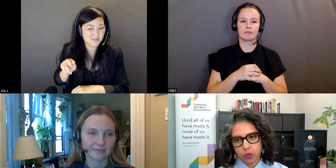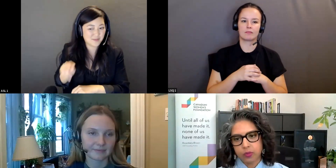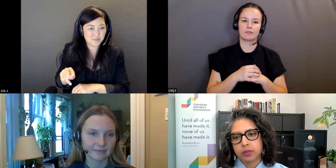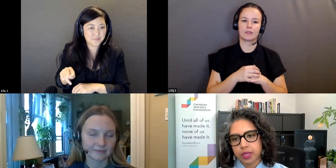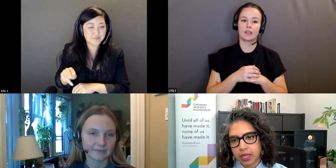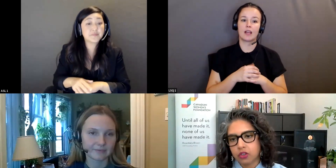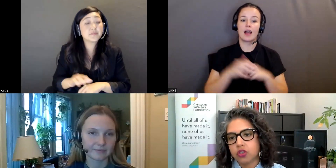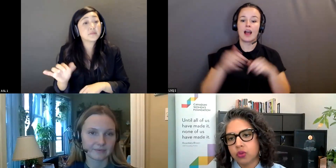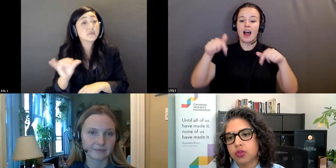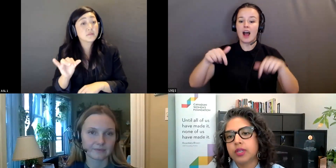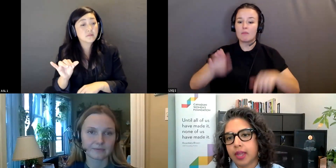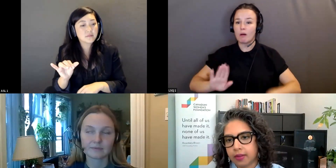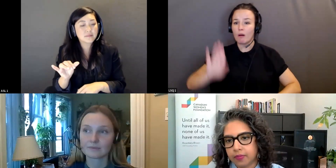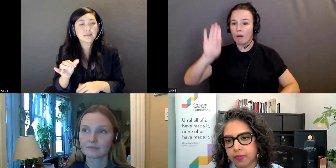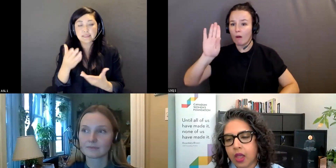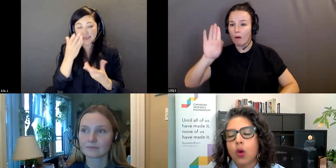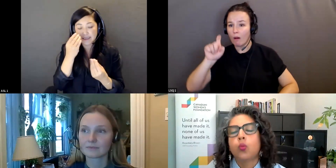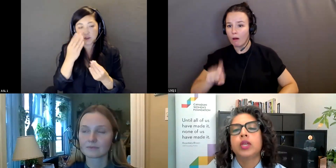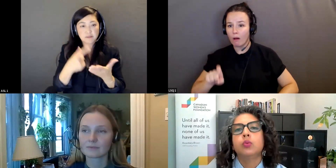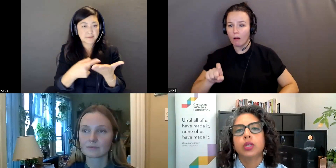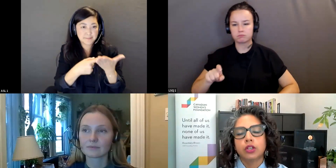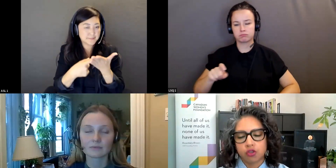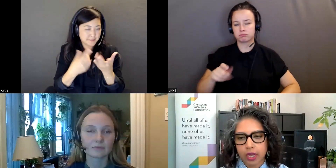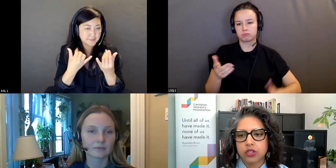lever la main ».